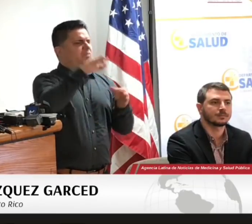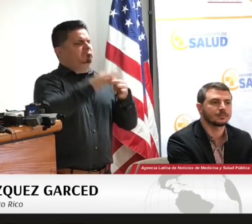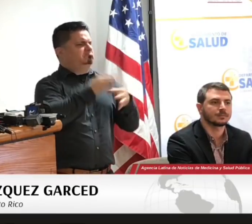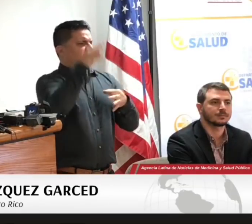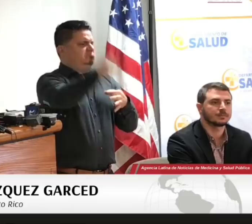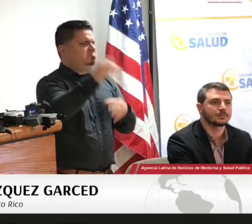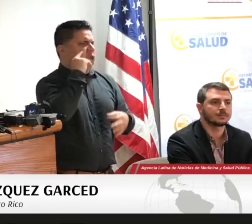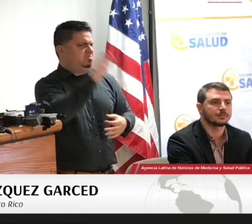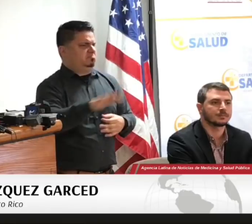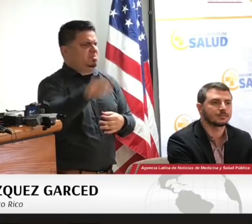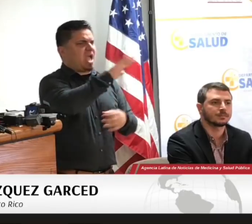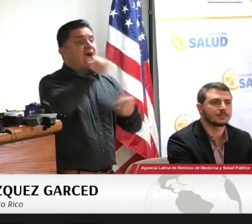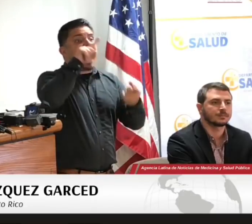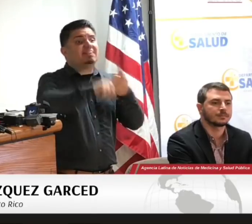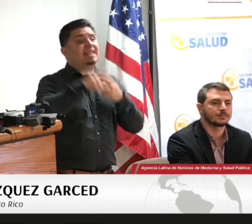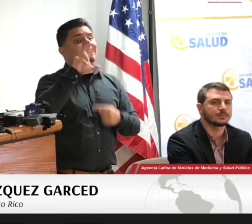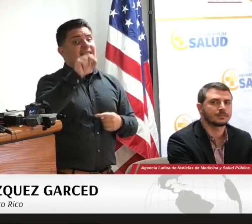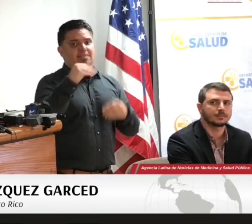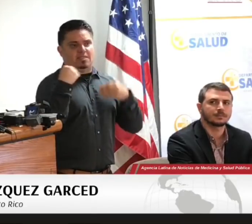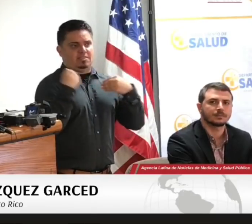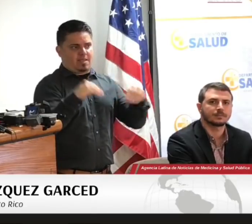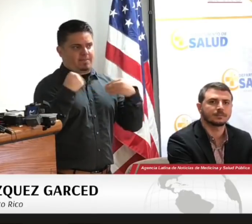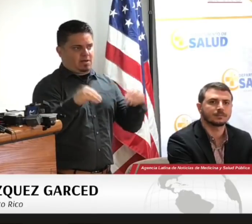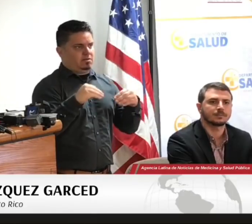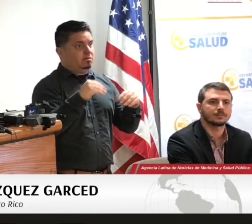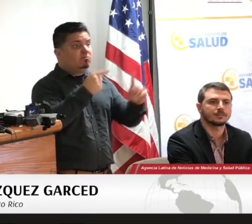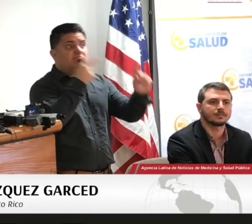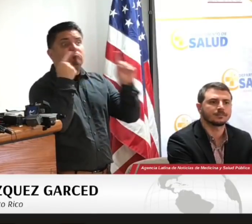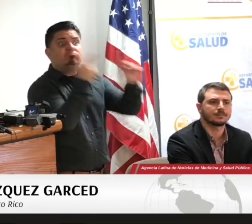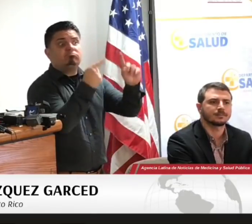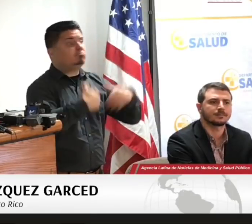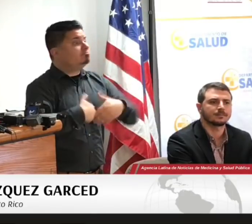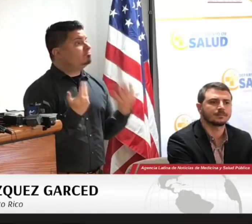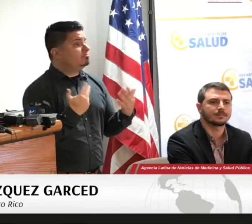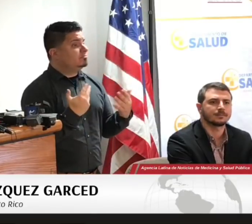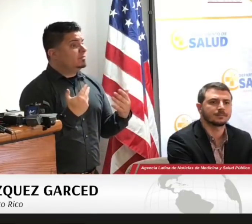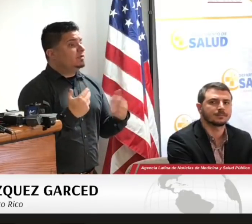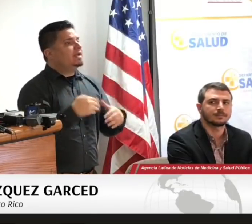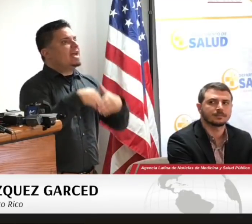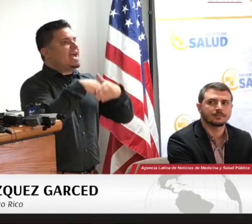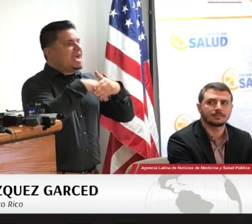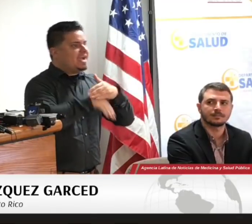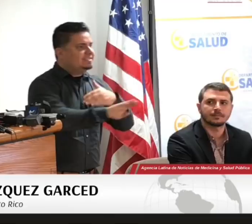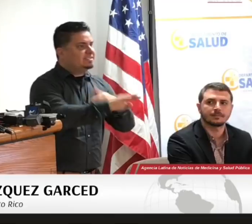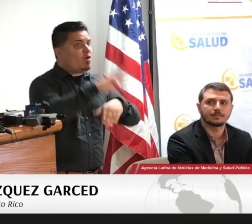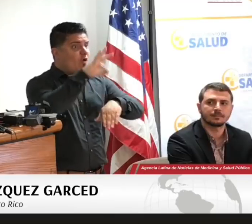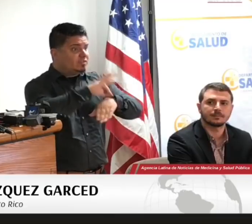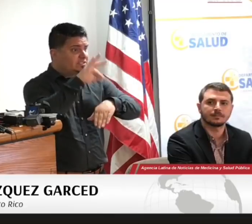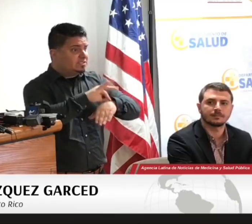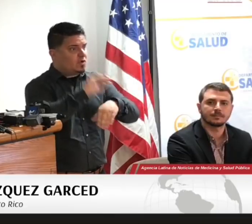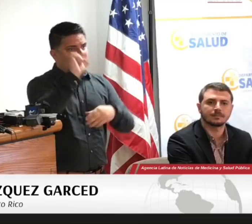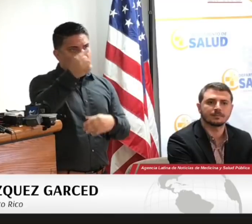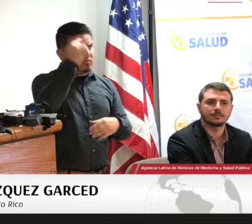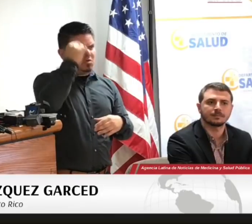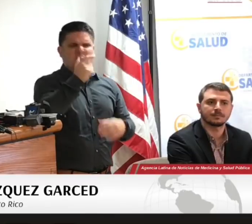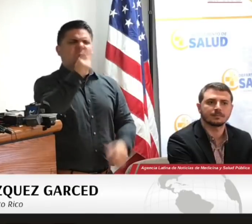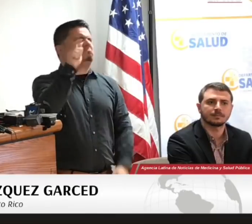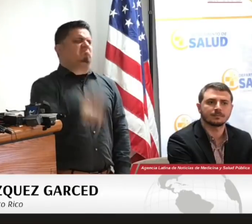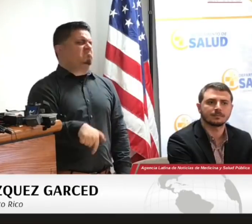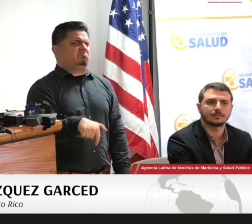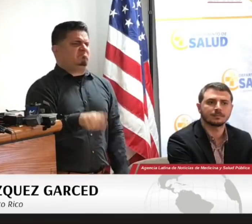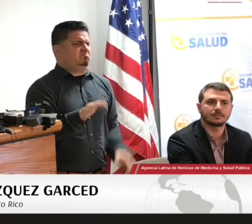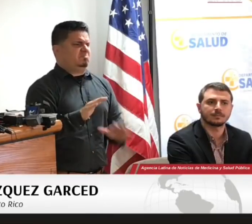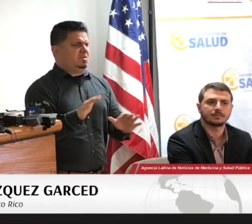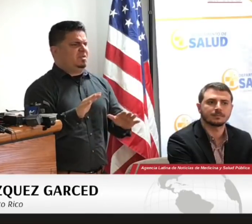abril. ¿Qué buscamos con esta medida? Que no tengan que estarse acercando a las oficinas del gobierno para buscar licencias. Si